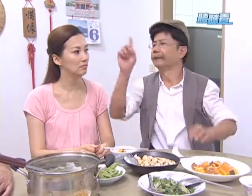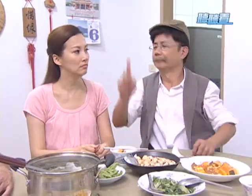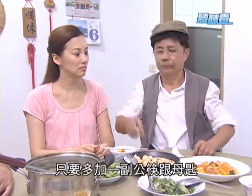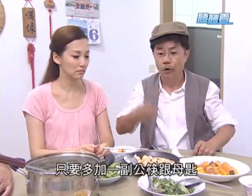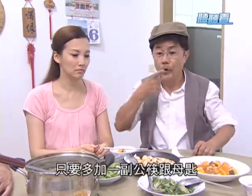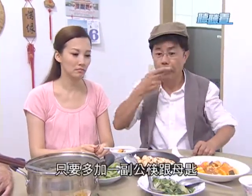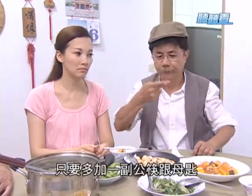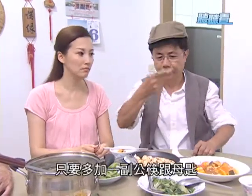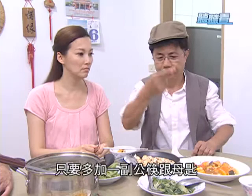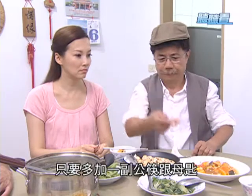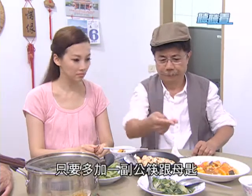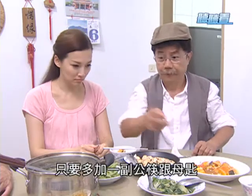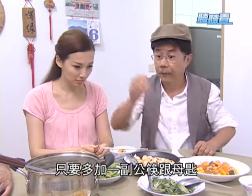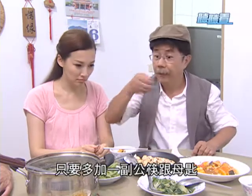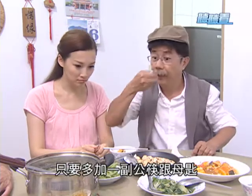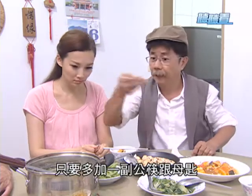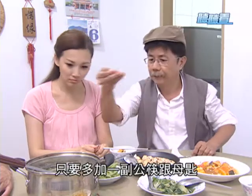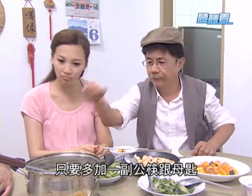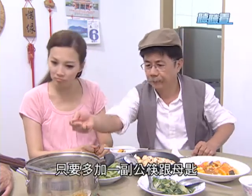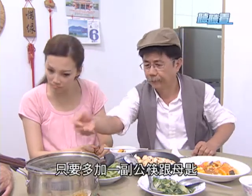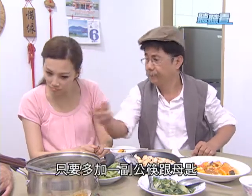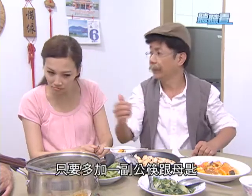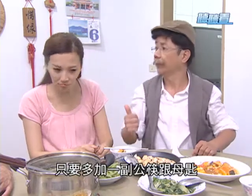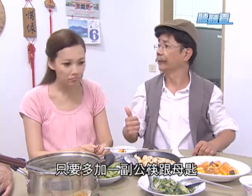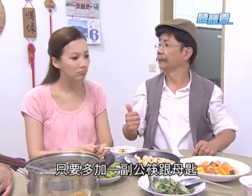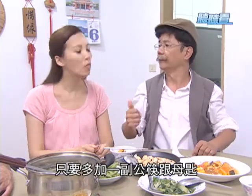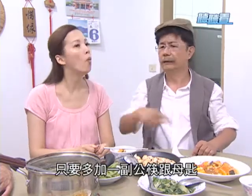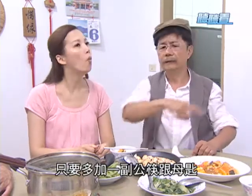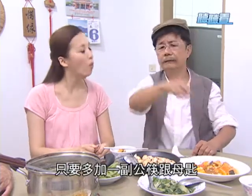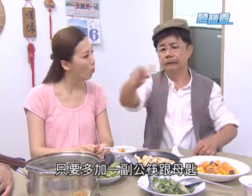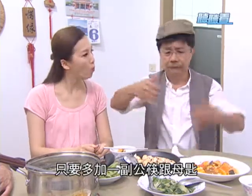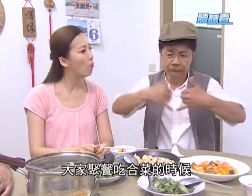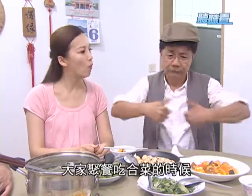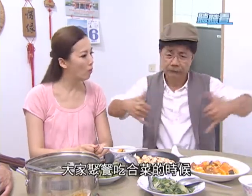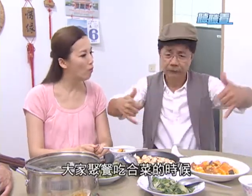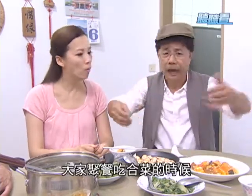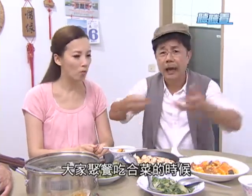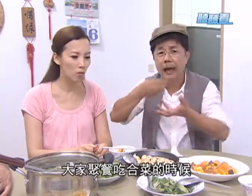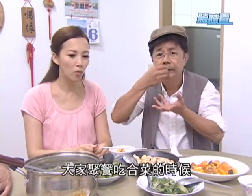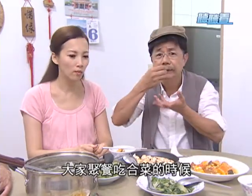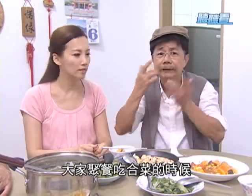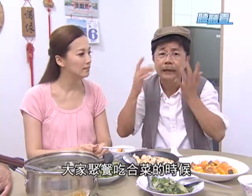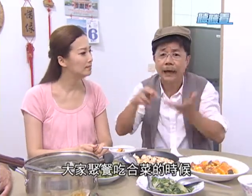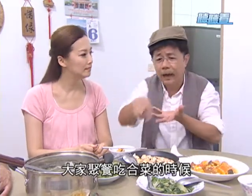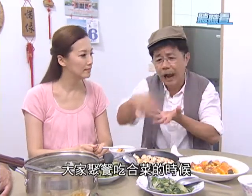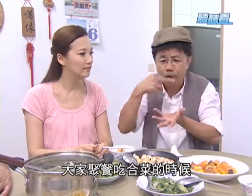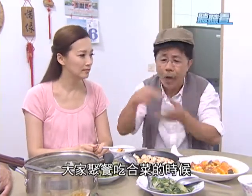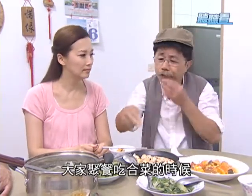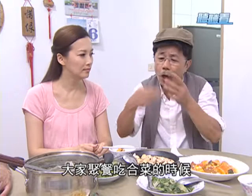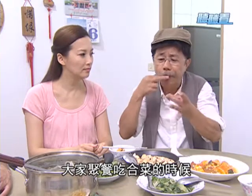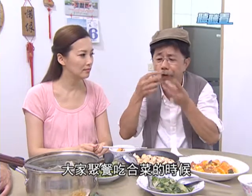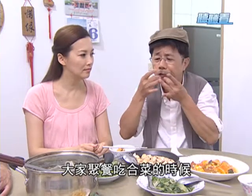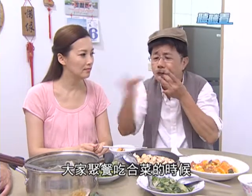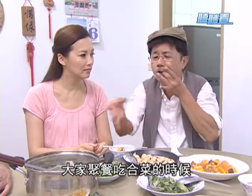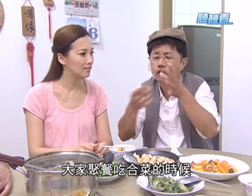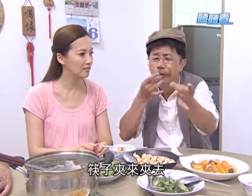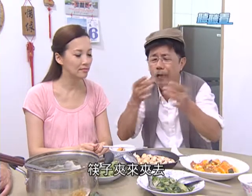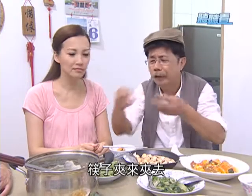只要多加一副公筷跟母匙，大家聚餐吃合菜的时候呢，筷子夹来夹